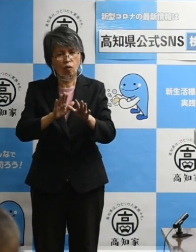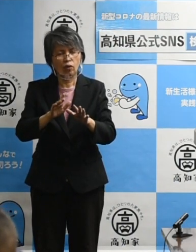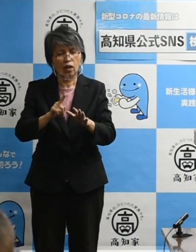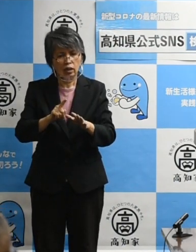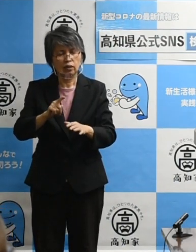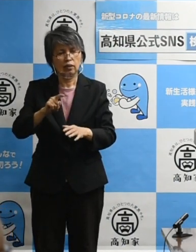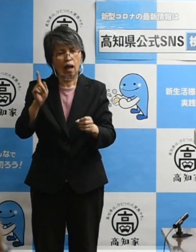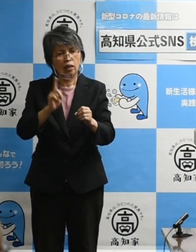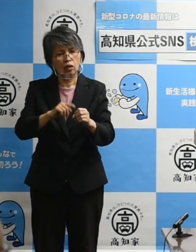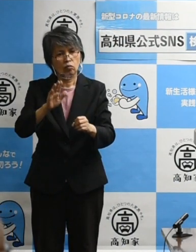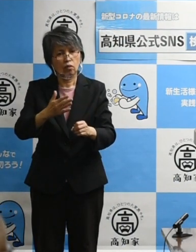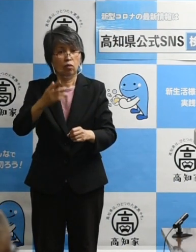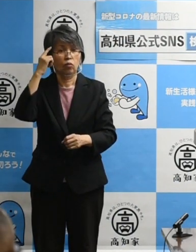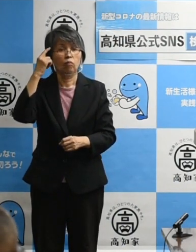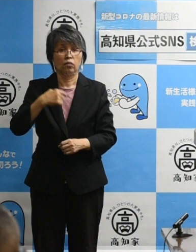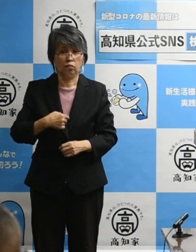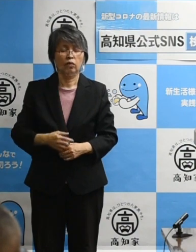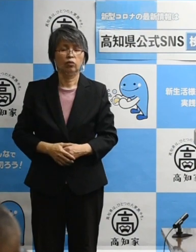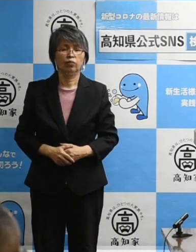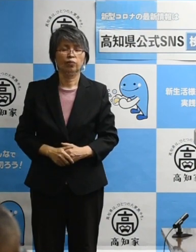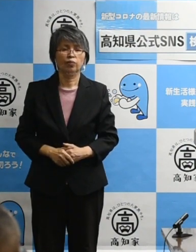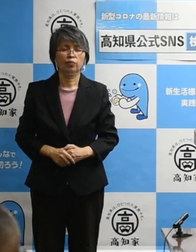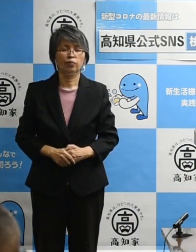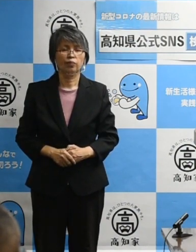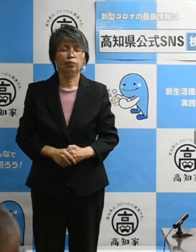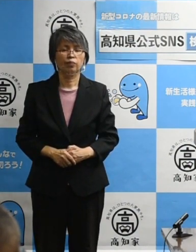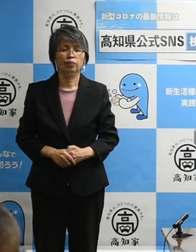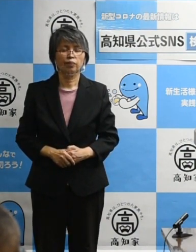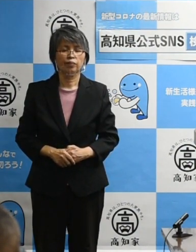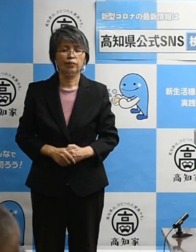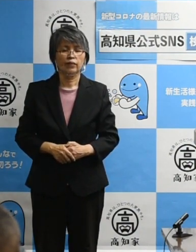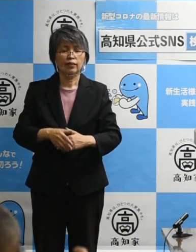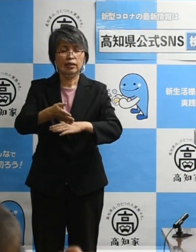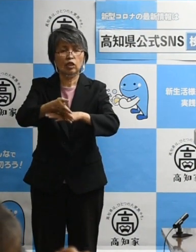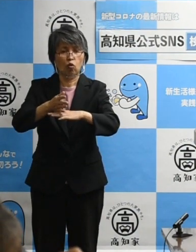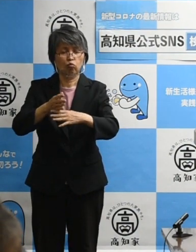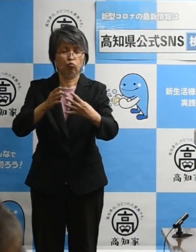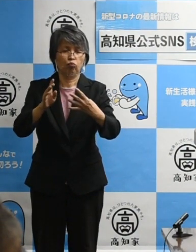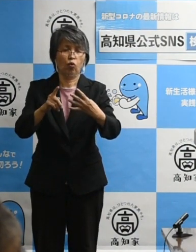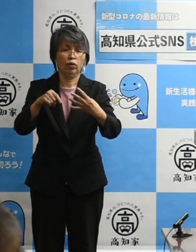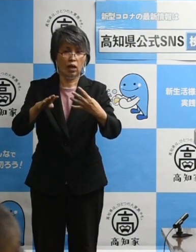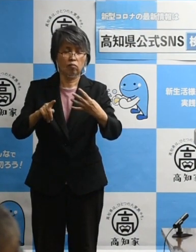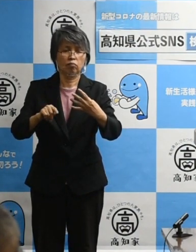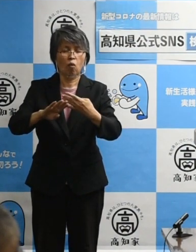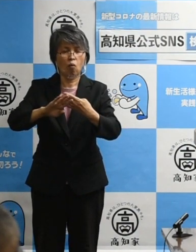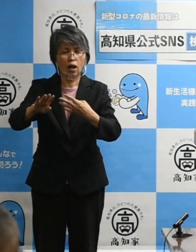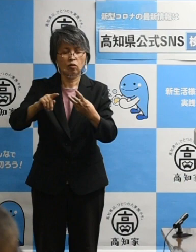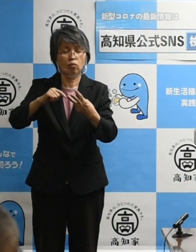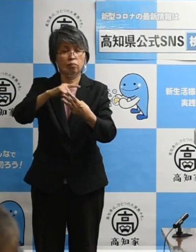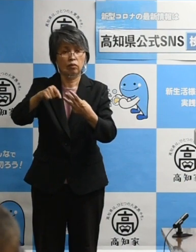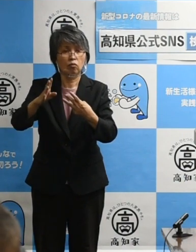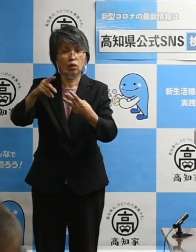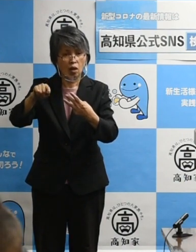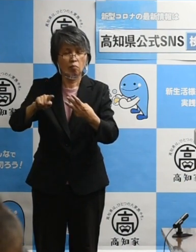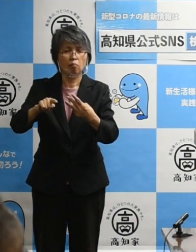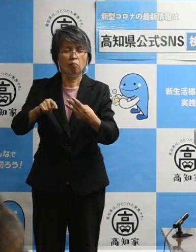ているのではないかなというふうに考えているところであります。四国4県もそういう、四国の他の3県もですね、